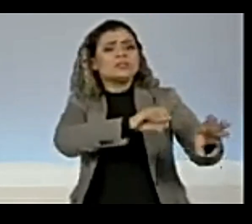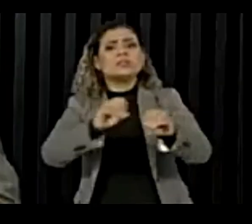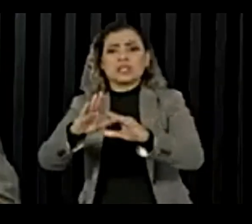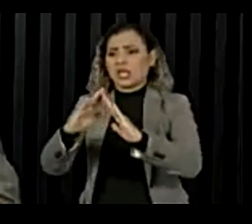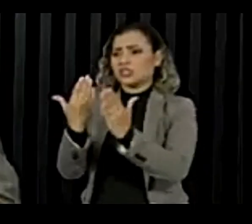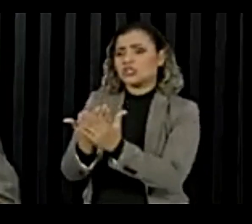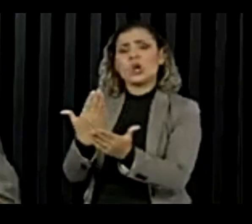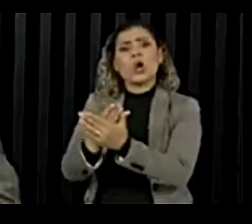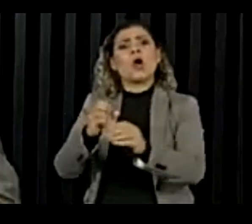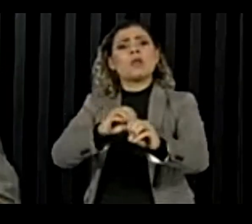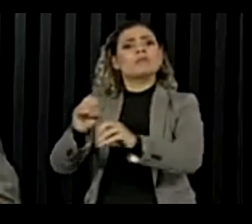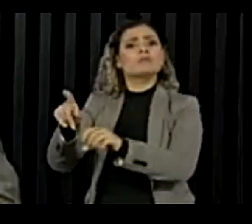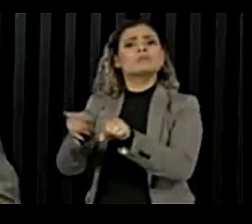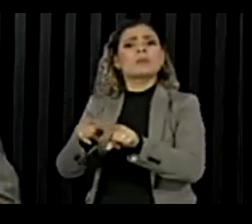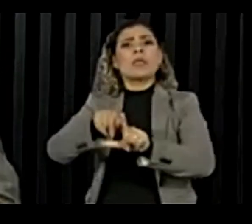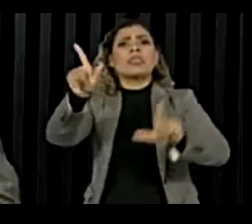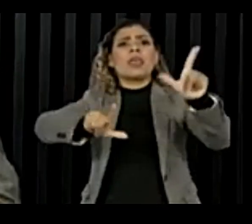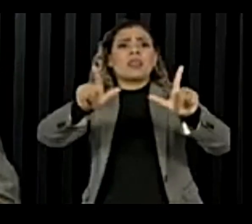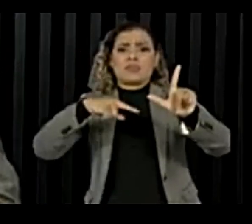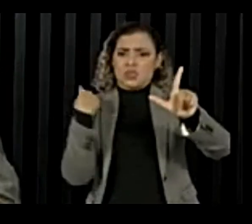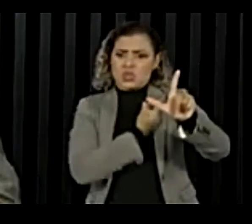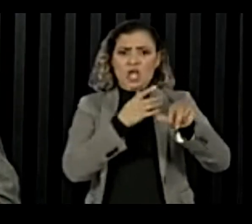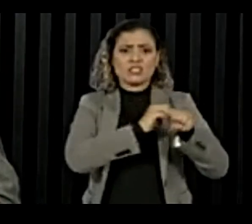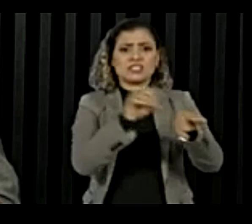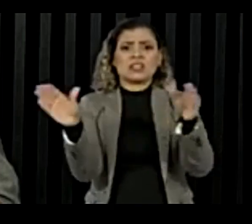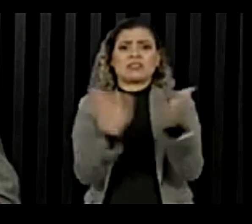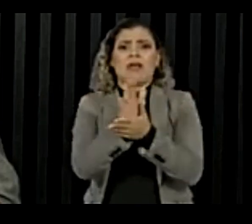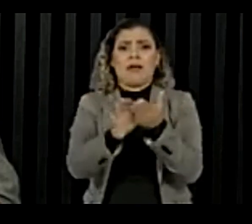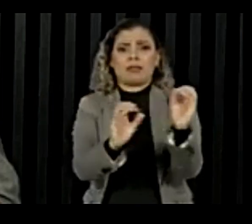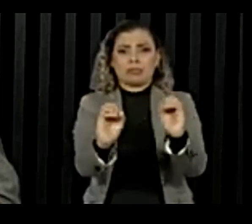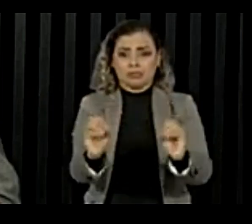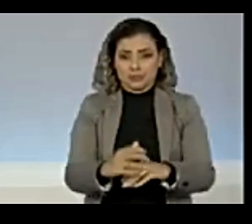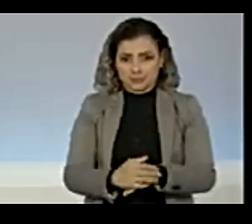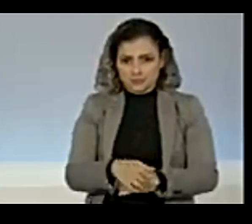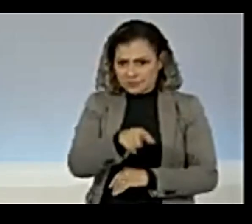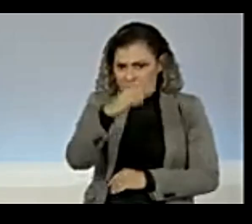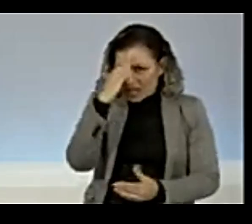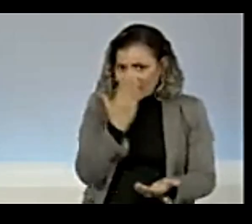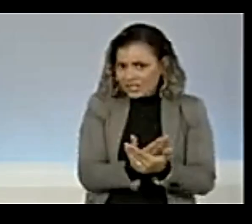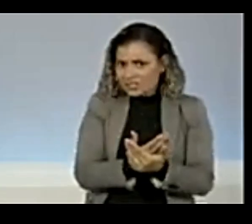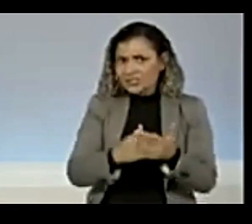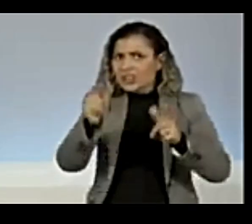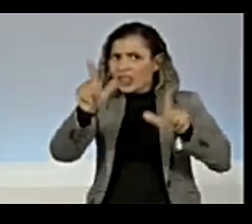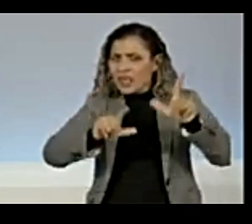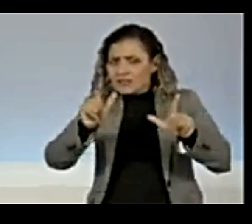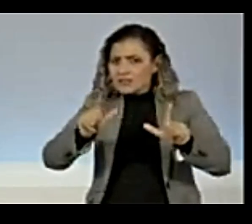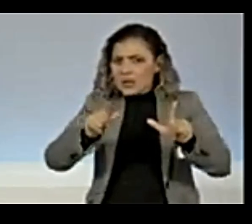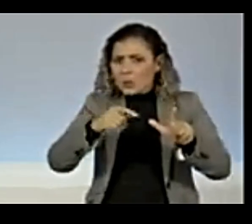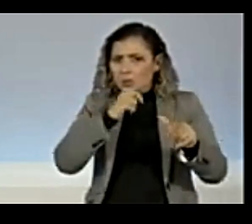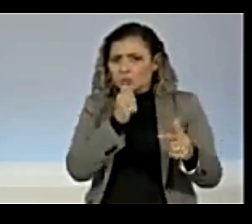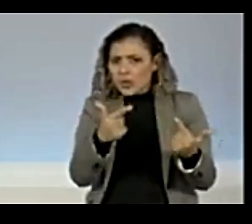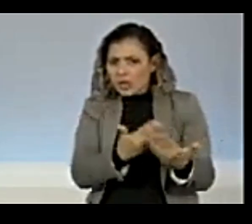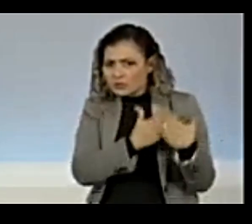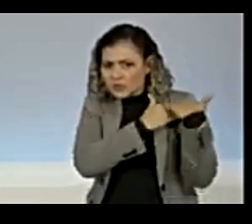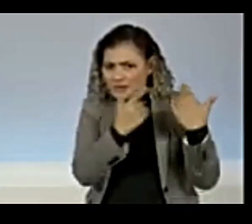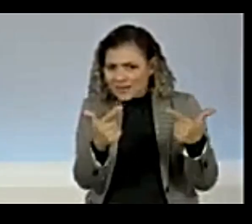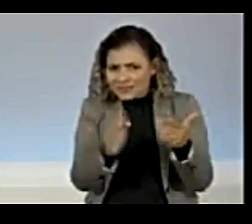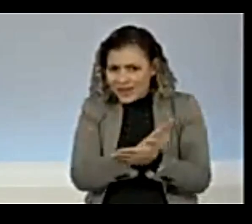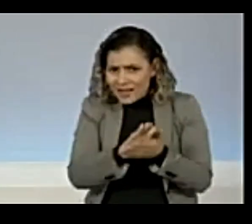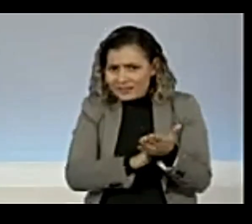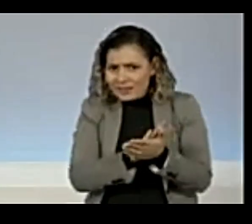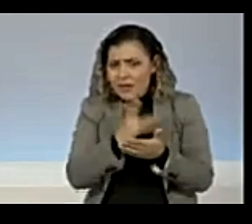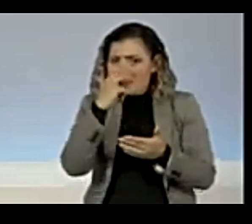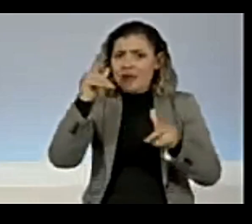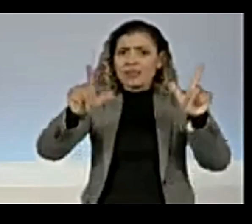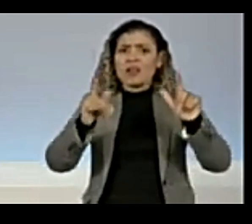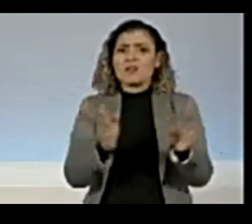da escola. Você ainda acha que o entretenimento não tem responsabilidade pelo que produz e pelo que